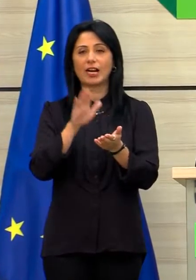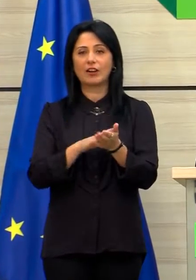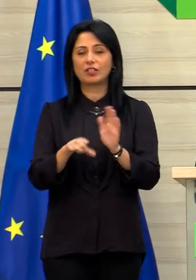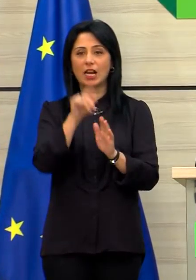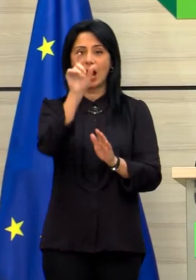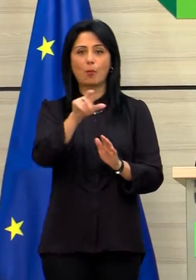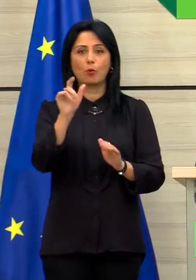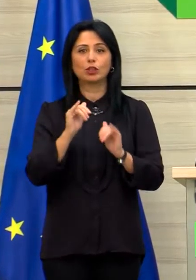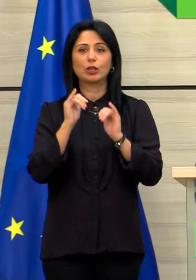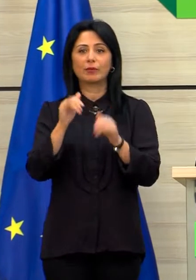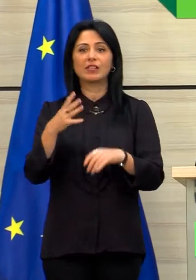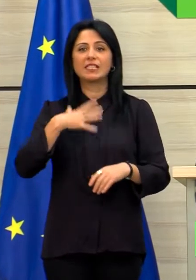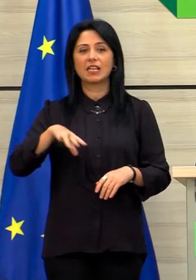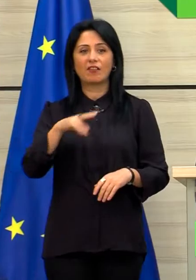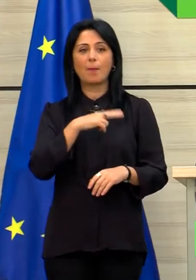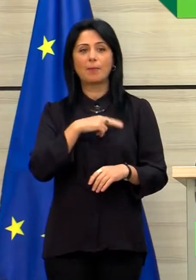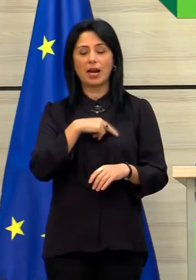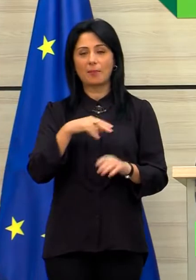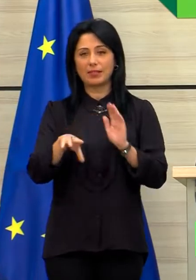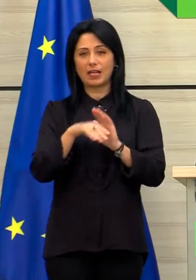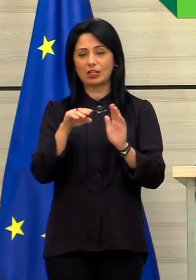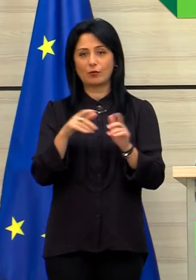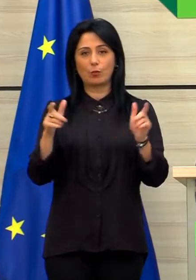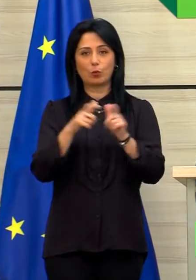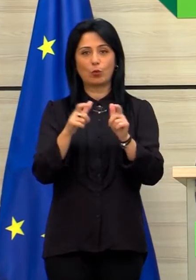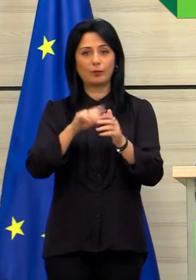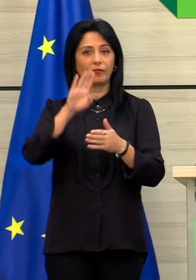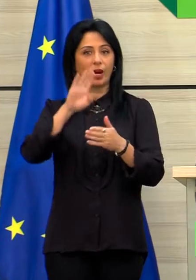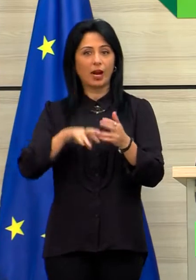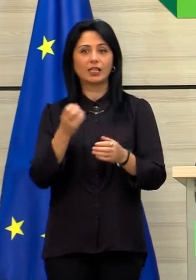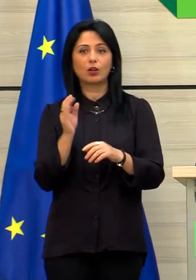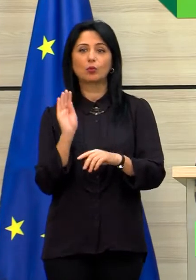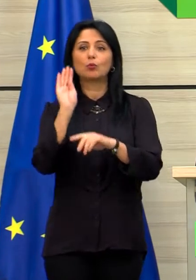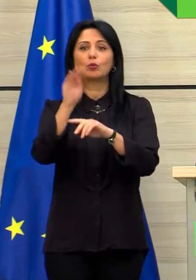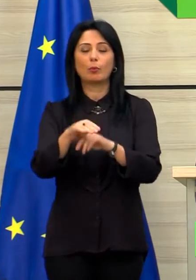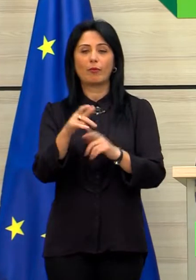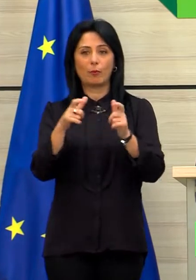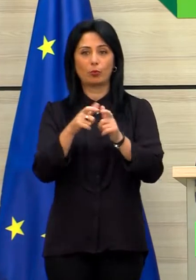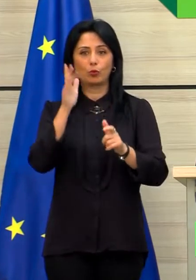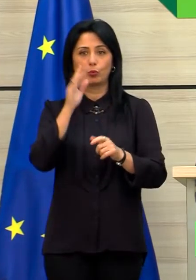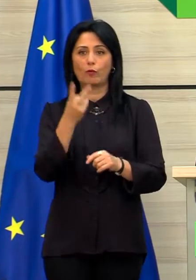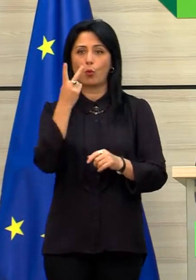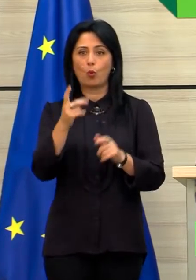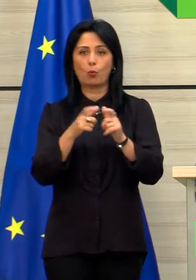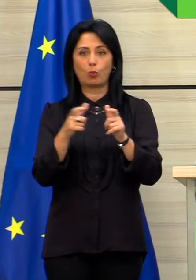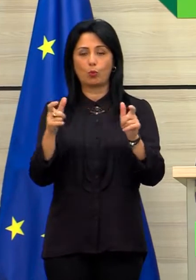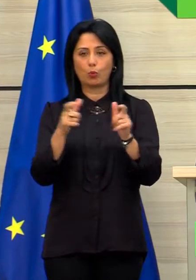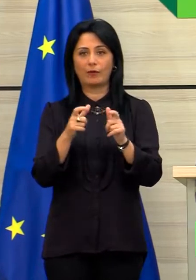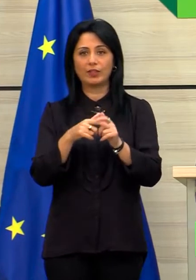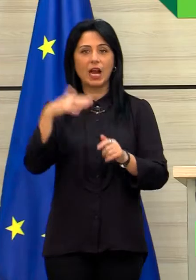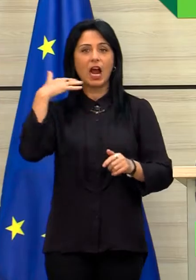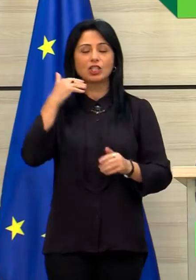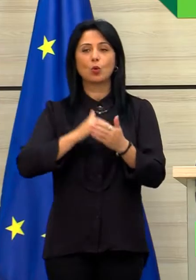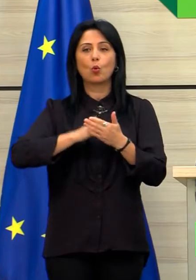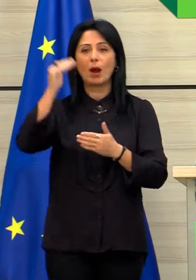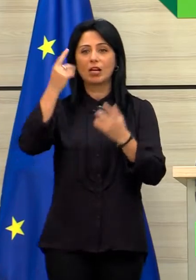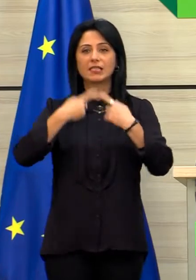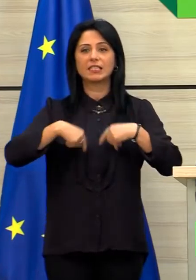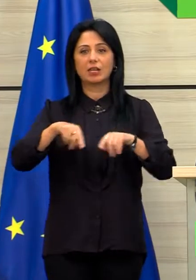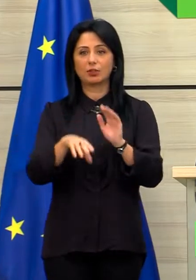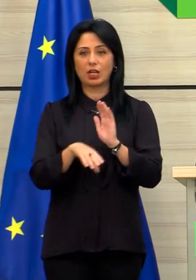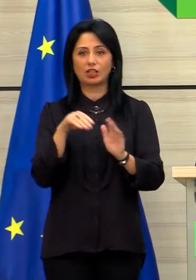ამ მომრჩევლები საქართველოს პარლამენტის არჩევნების ბიულეტენის გარდა ასევე მიიღებენ ორ ბიულეტენს აჭარის უმაღლესი